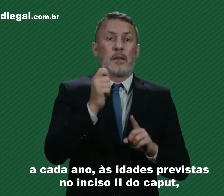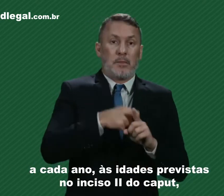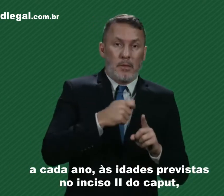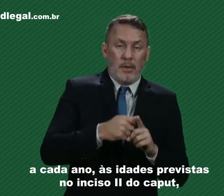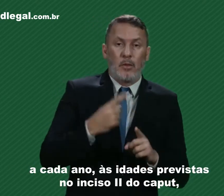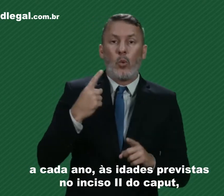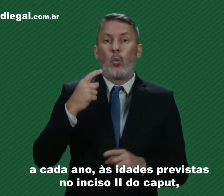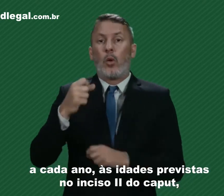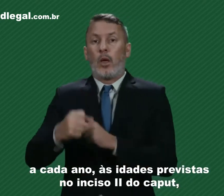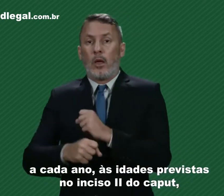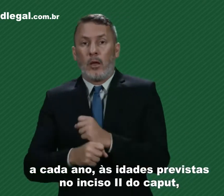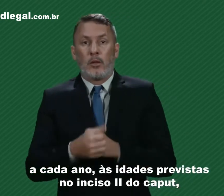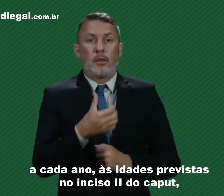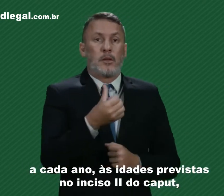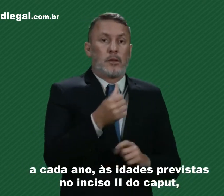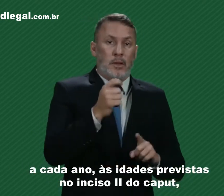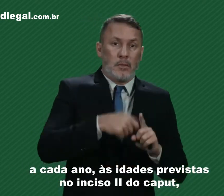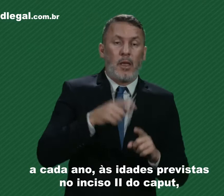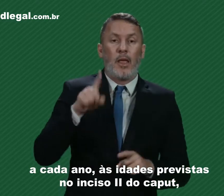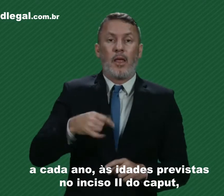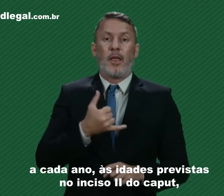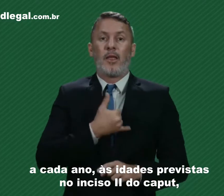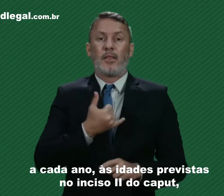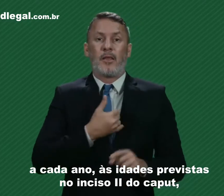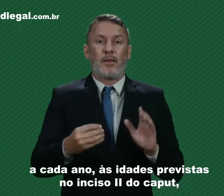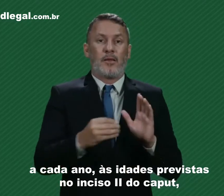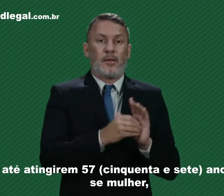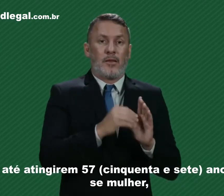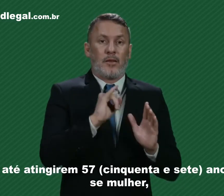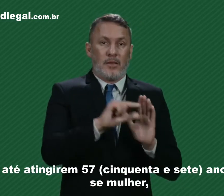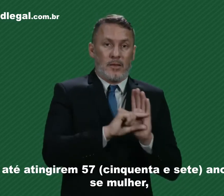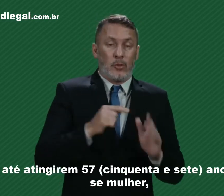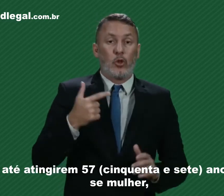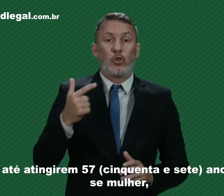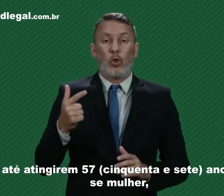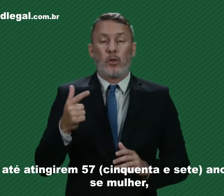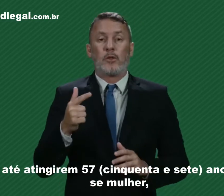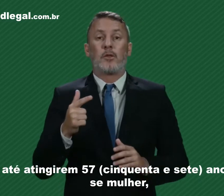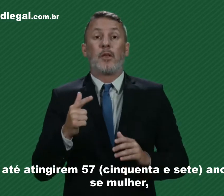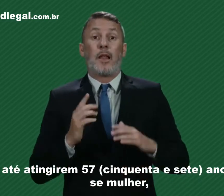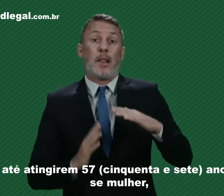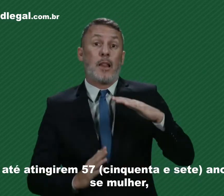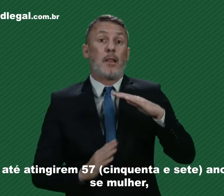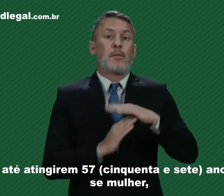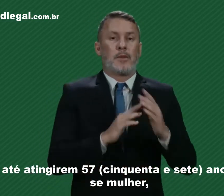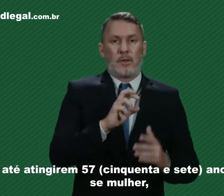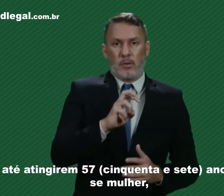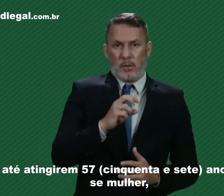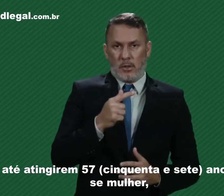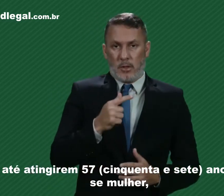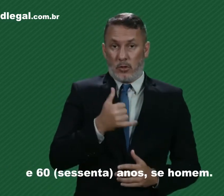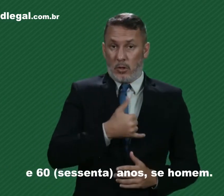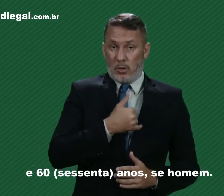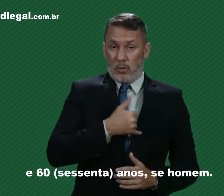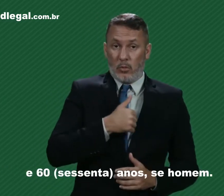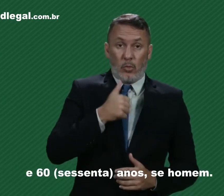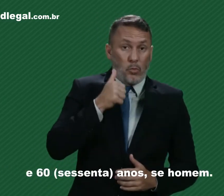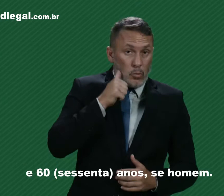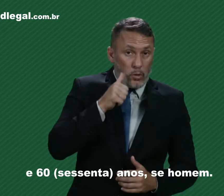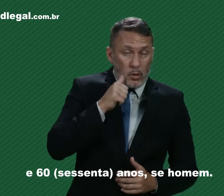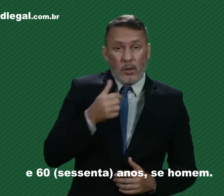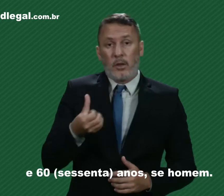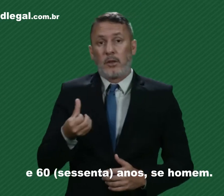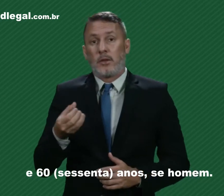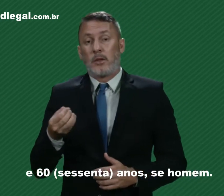cada ano às idades previstas no inciso 2 do caput, até atingirem 57 anos se mulher e